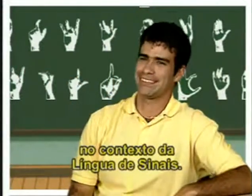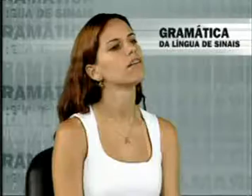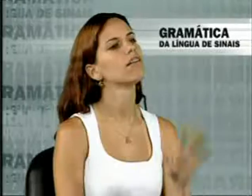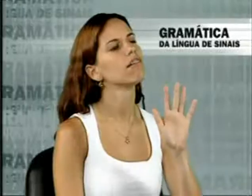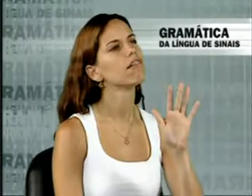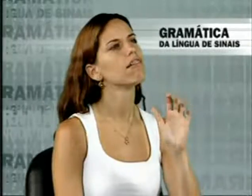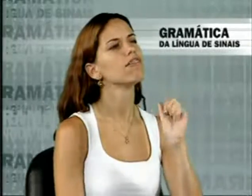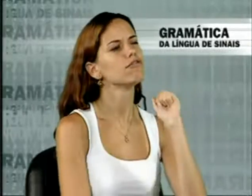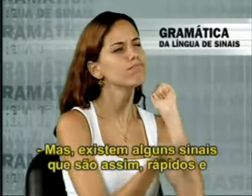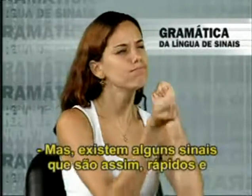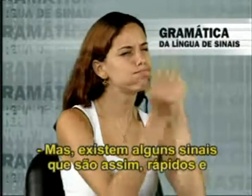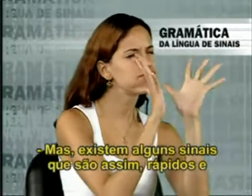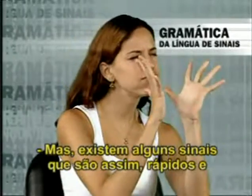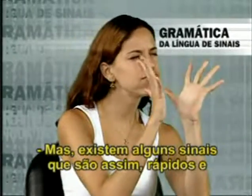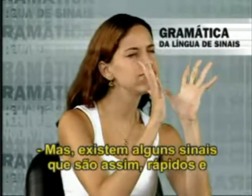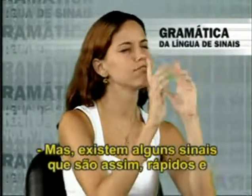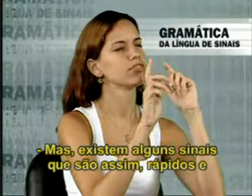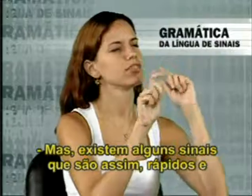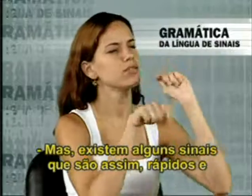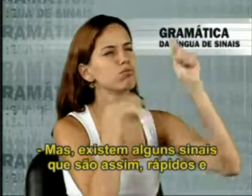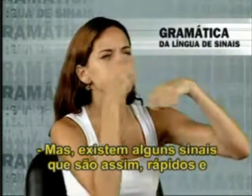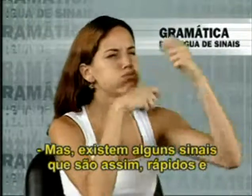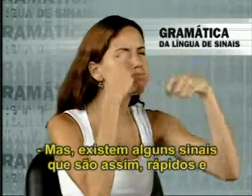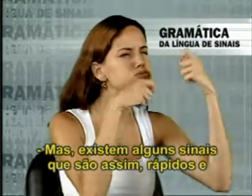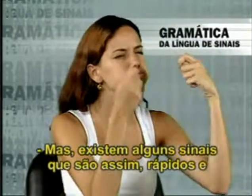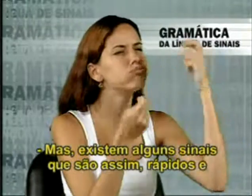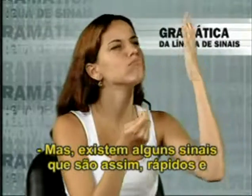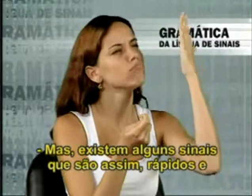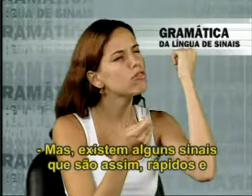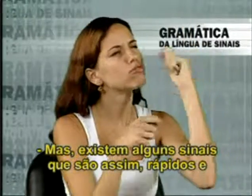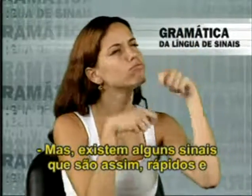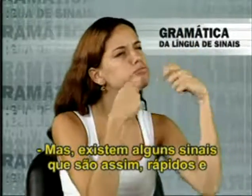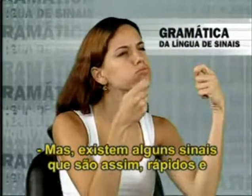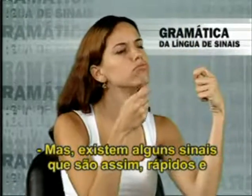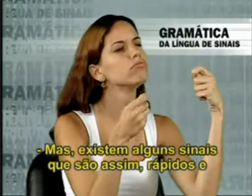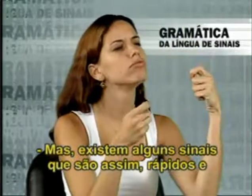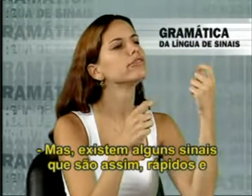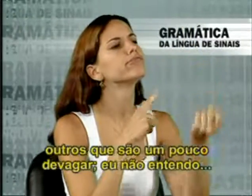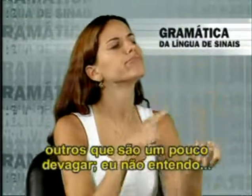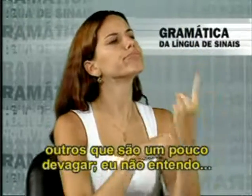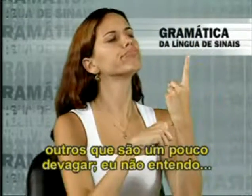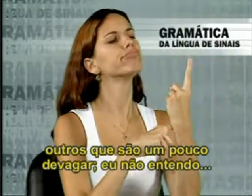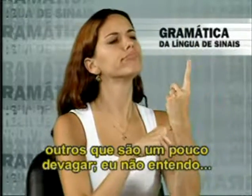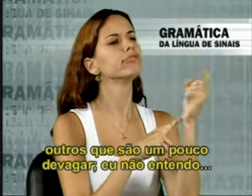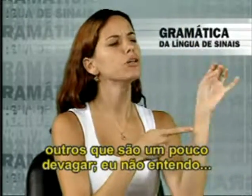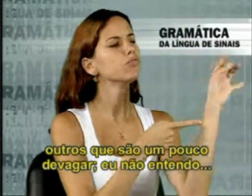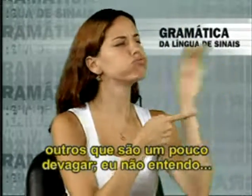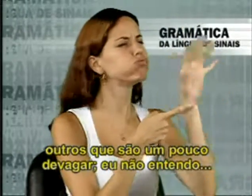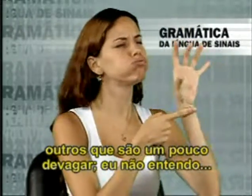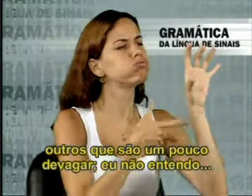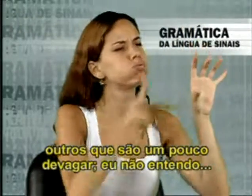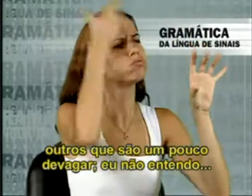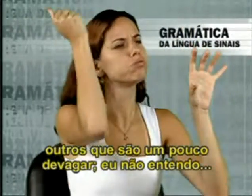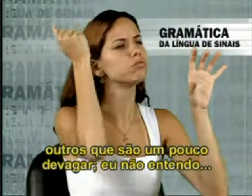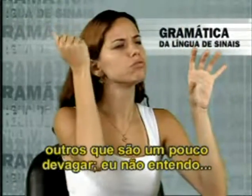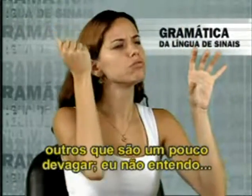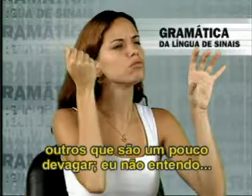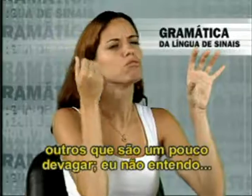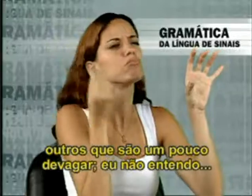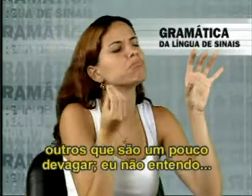sinais. Mas existem alguns sinais que são assim, rápidos, e outros que são um pouco devagar. Eu não